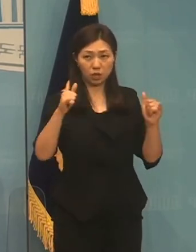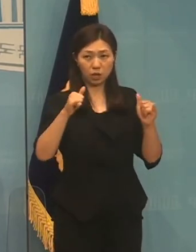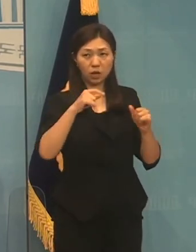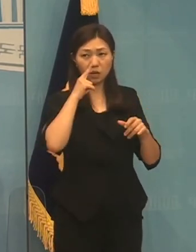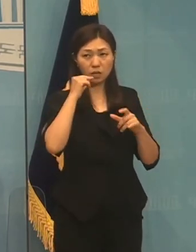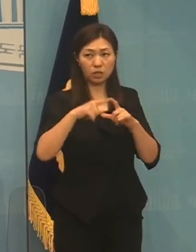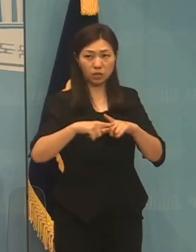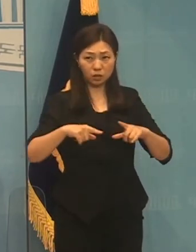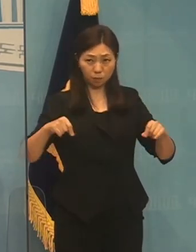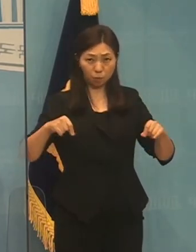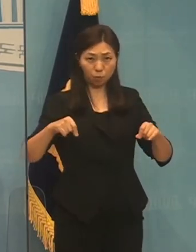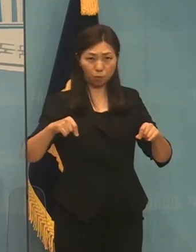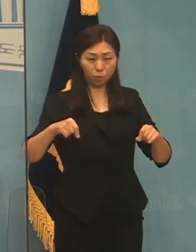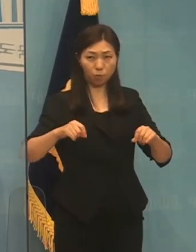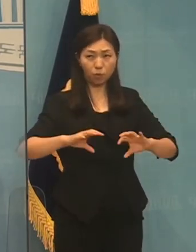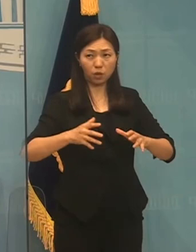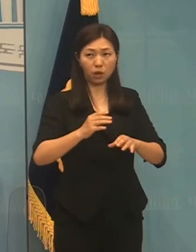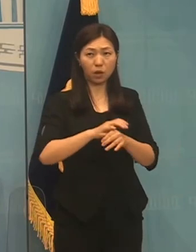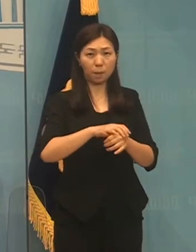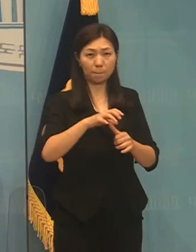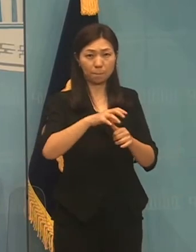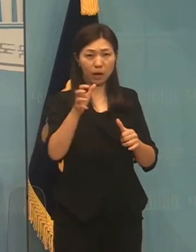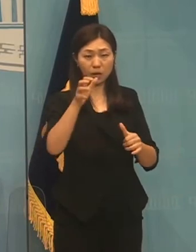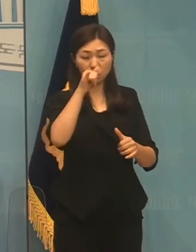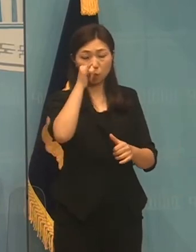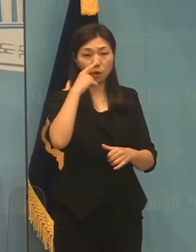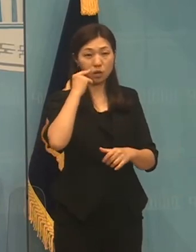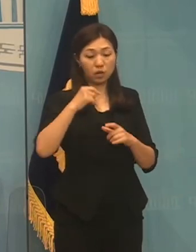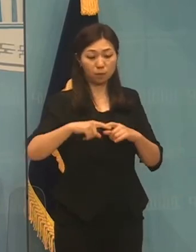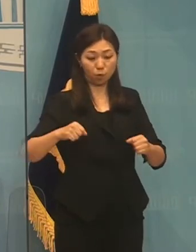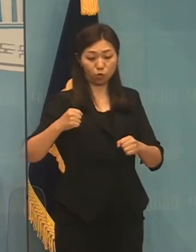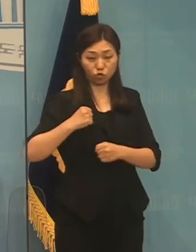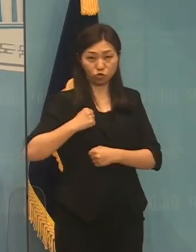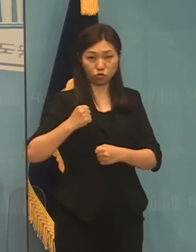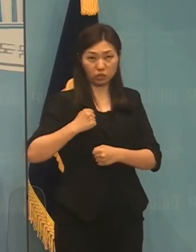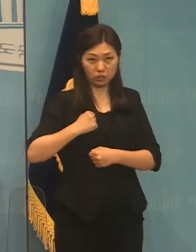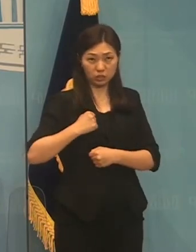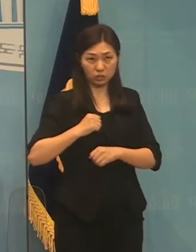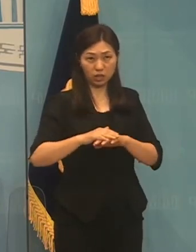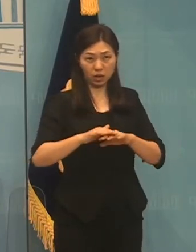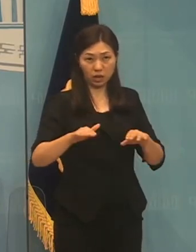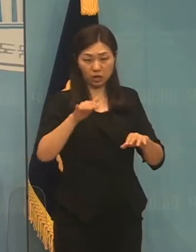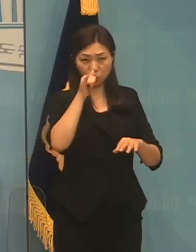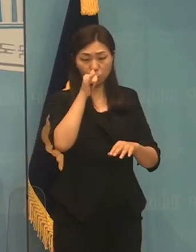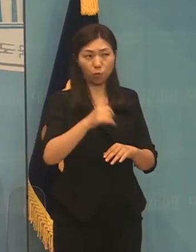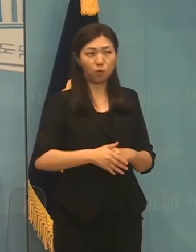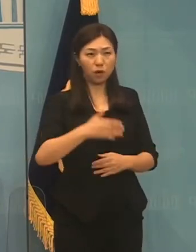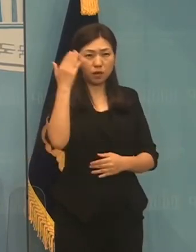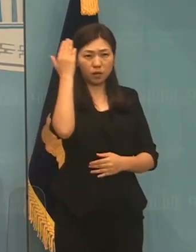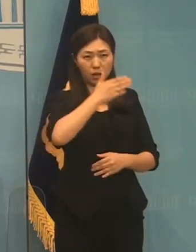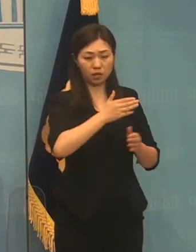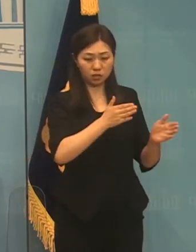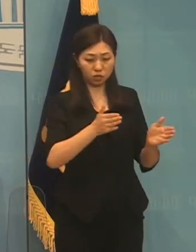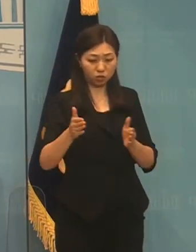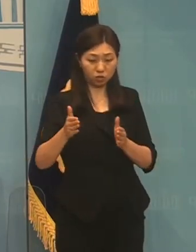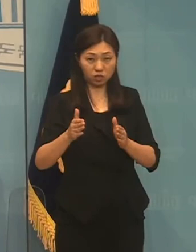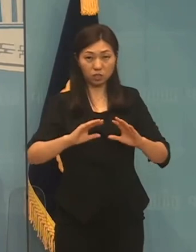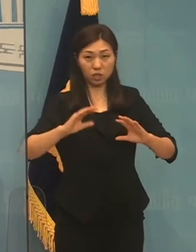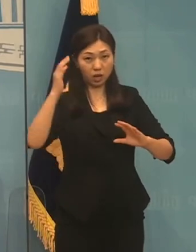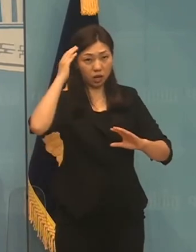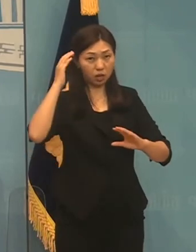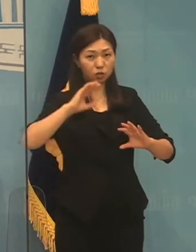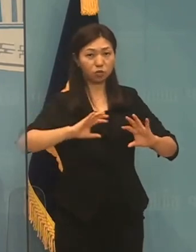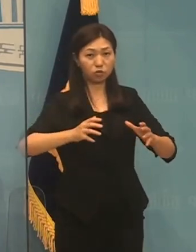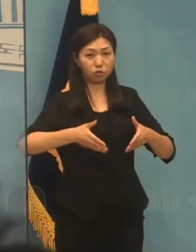해방시키고 일본군의 무장해제와 일서 있는 대한민국 건국을 지원한